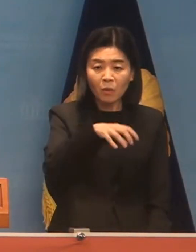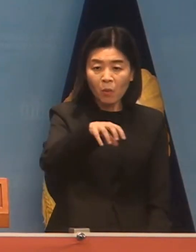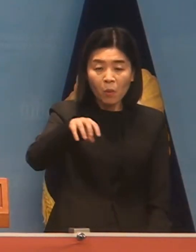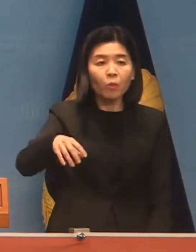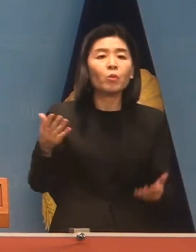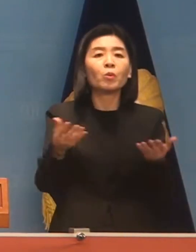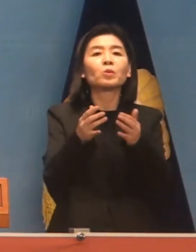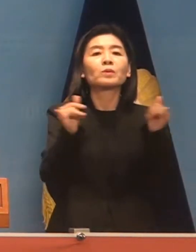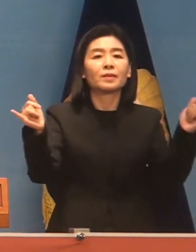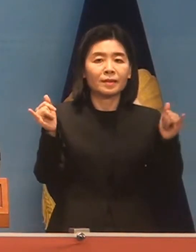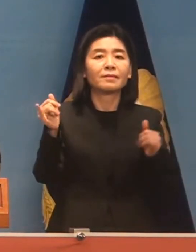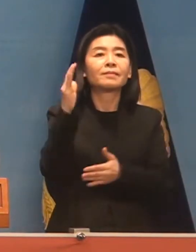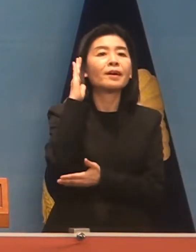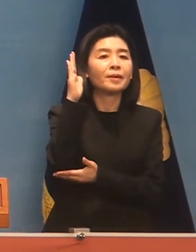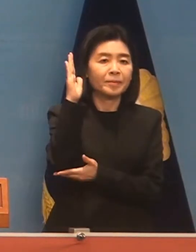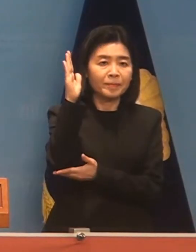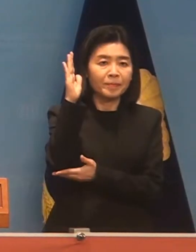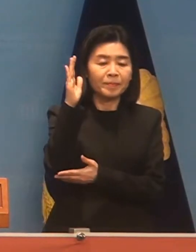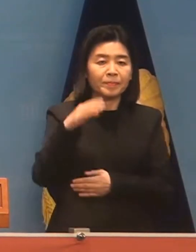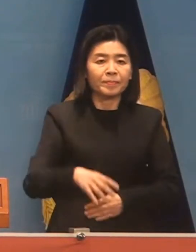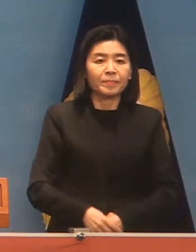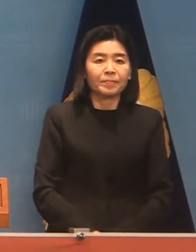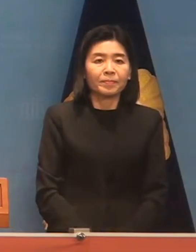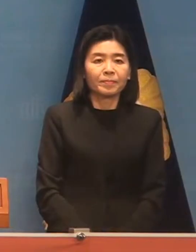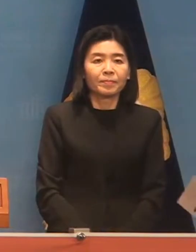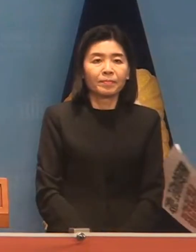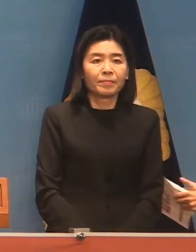사례대로 듣도록 하겠습니다.